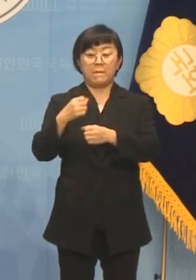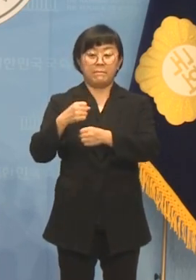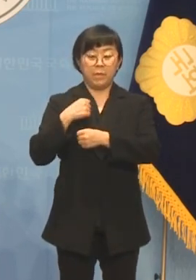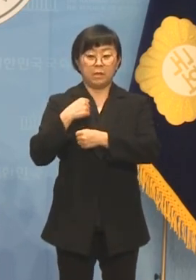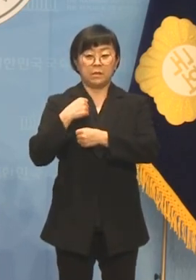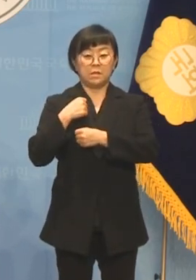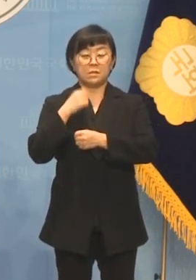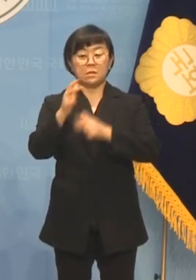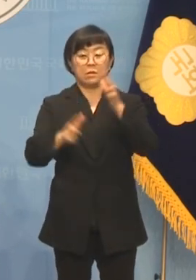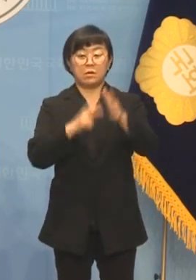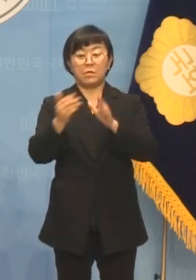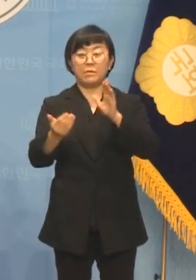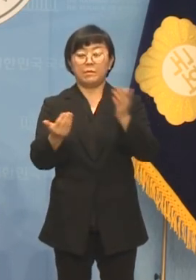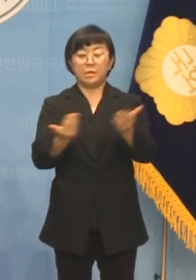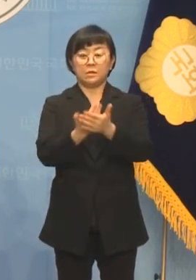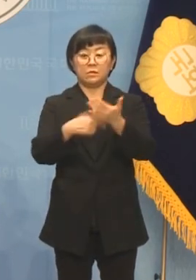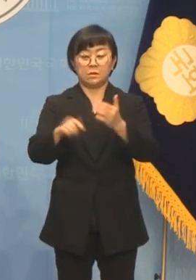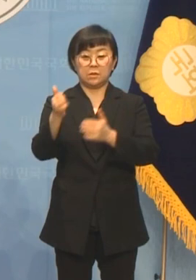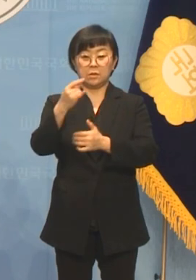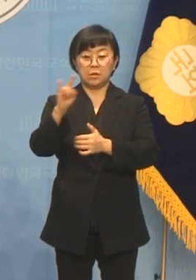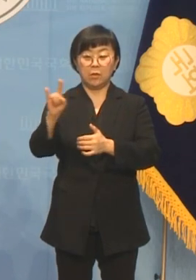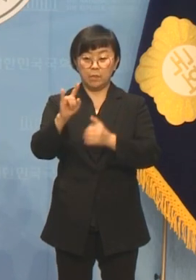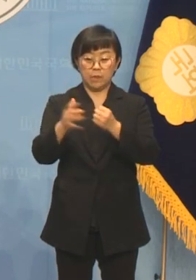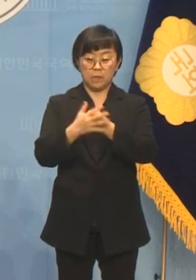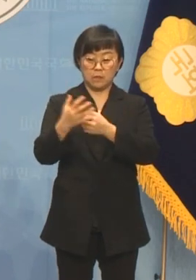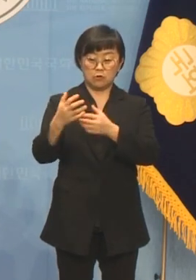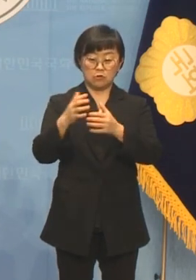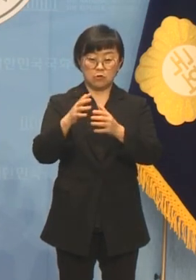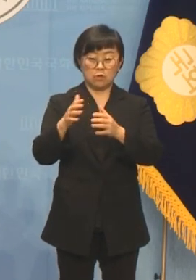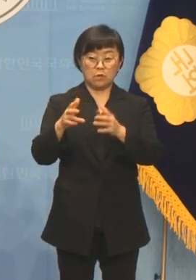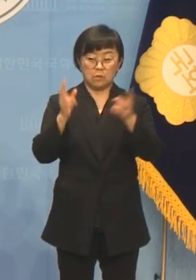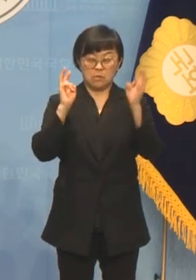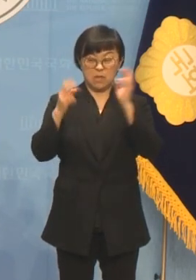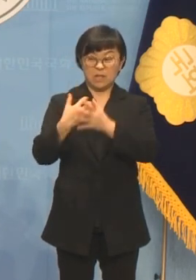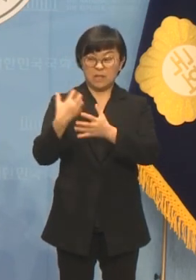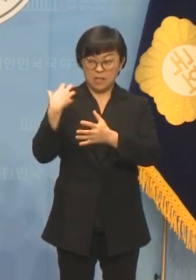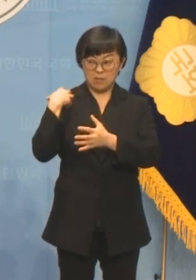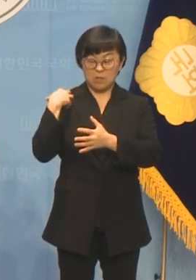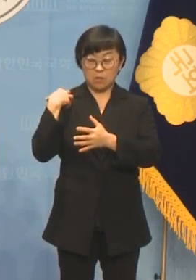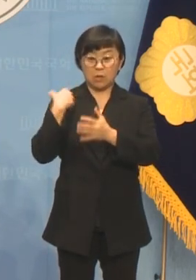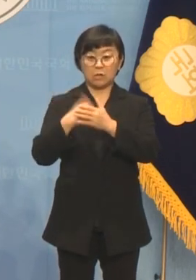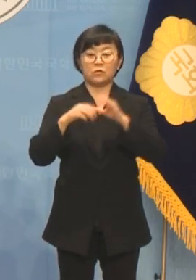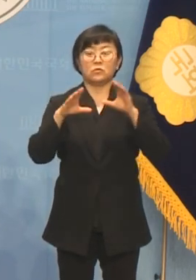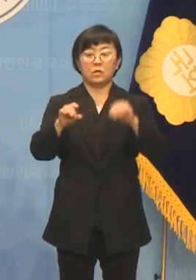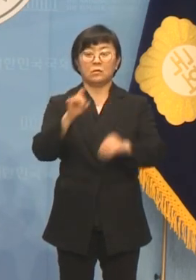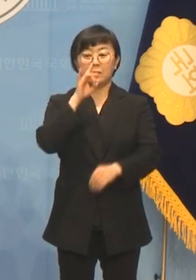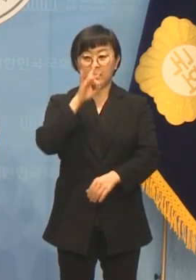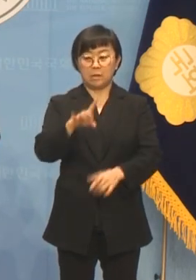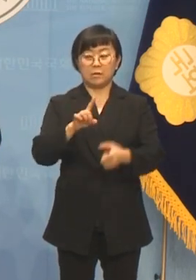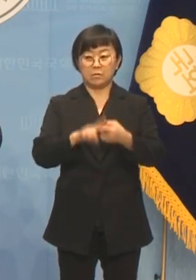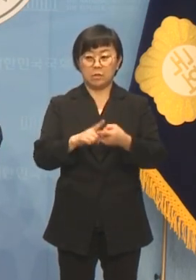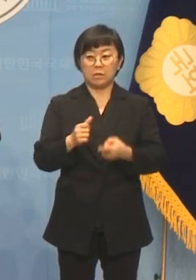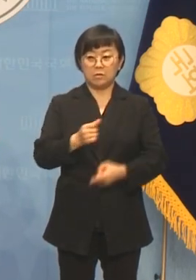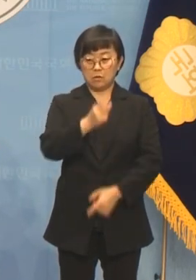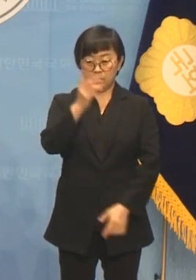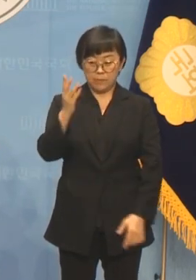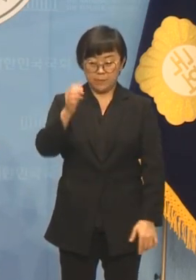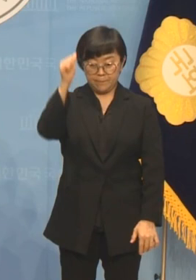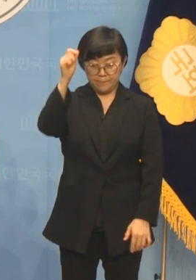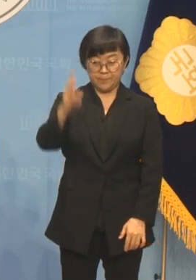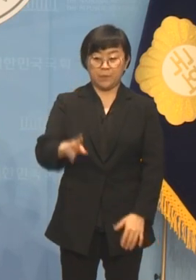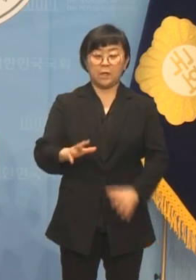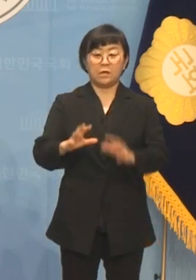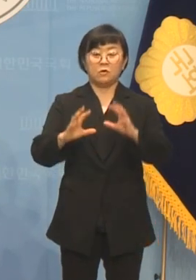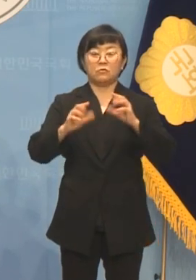발전을 위해서 현대중공업의 책임과 역할은 중단되어서는 안 된다는 점을 여러 차례